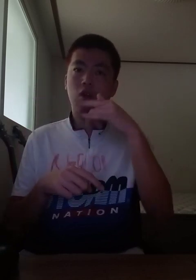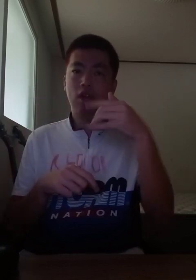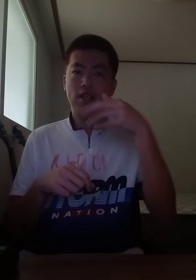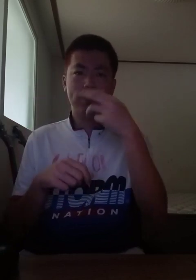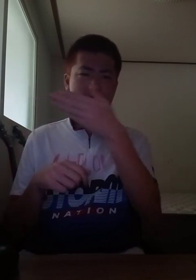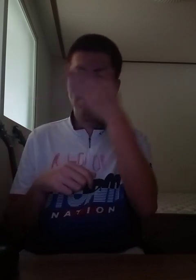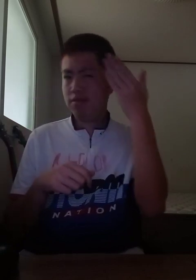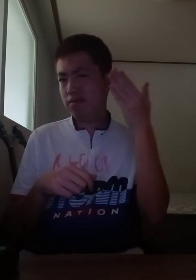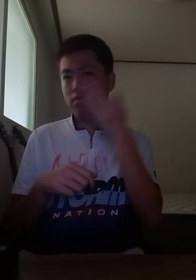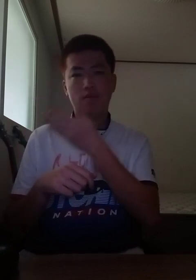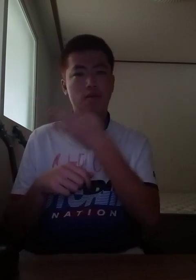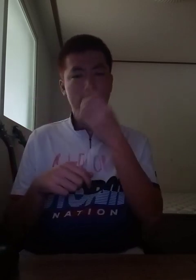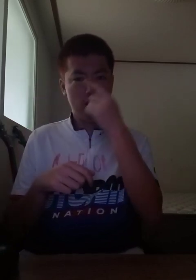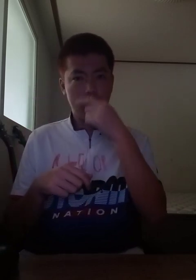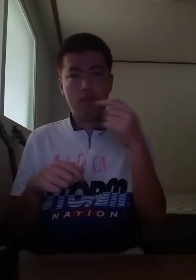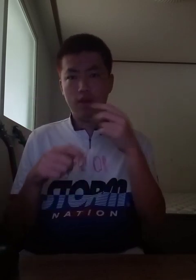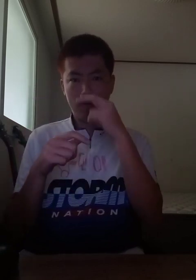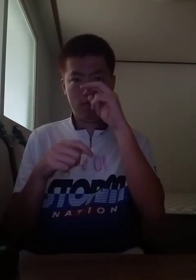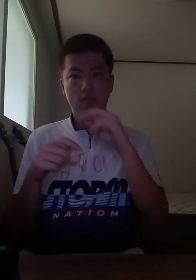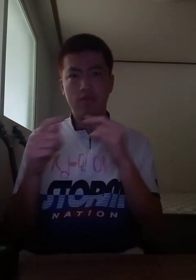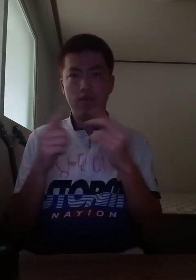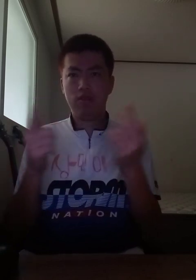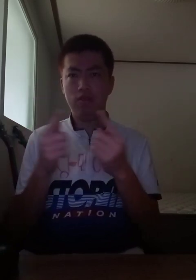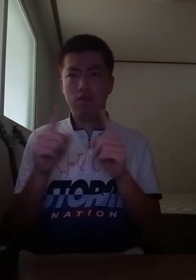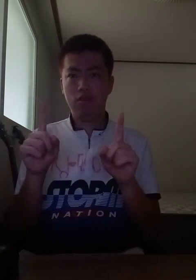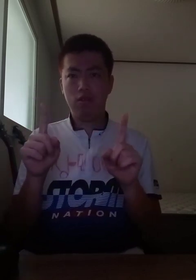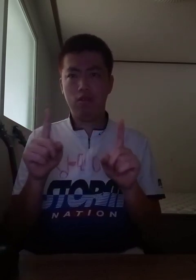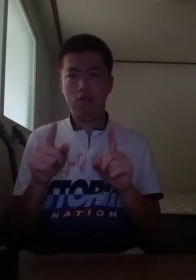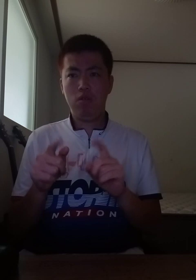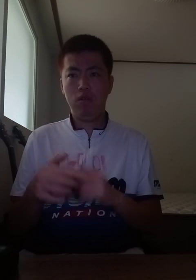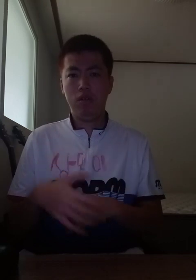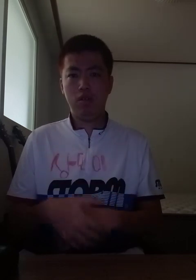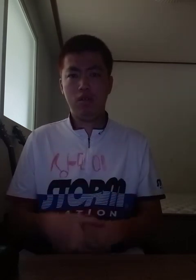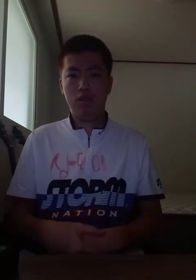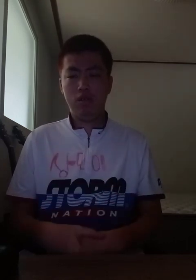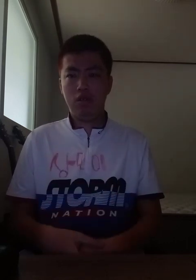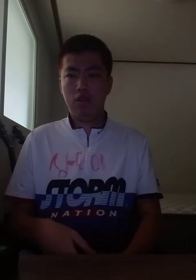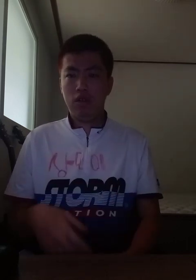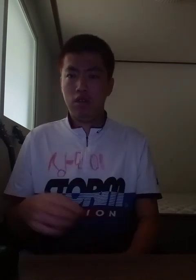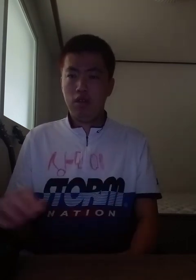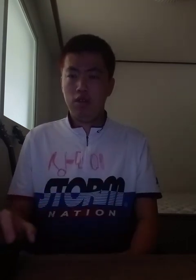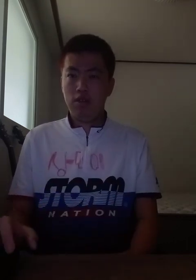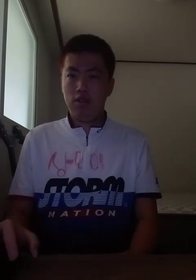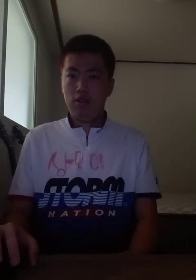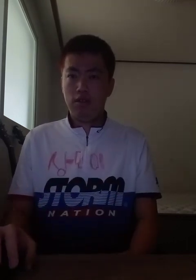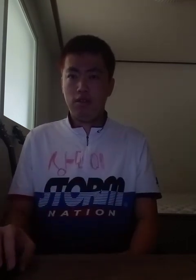수 있는 권리. 이곳 주민들은 언제쯤 누릴 수 있게 될까요? 밀착 카메라 이성아입니다.